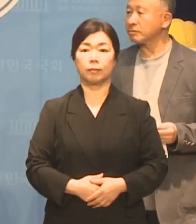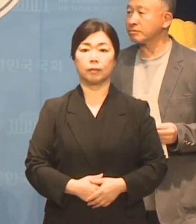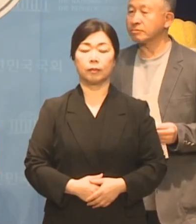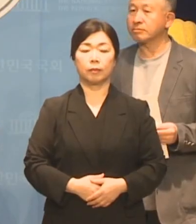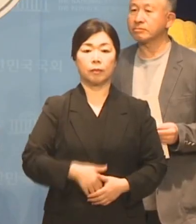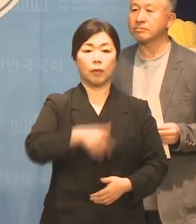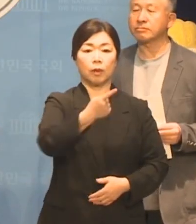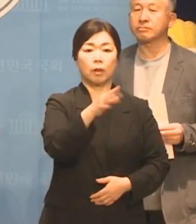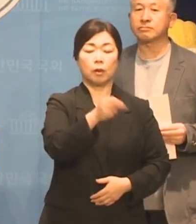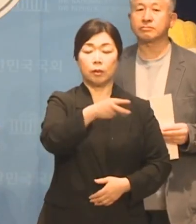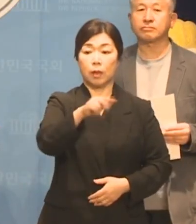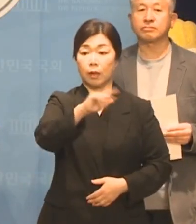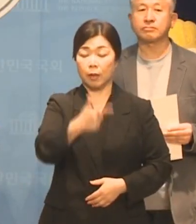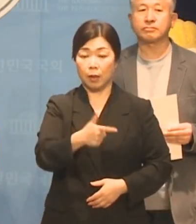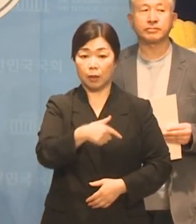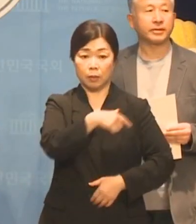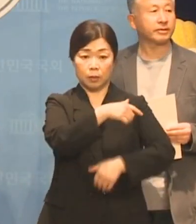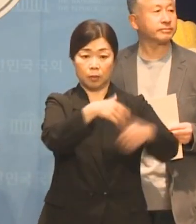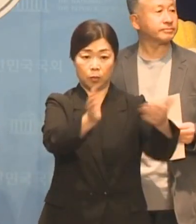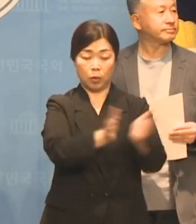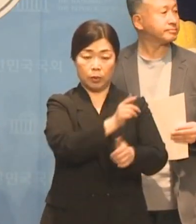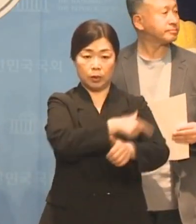흥사단 이사장 조성두입니다.